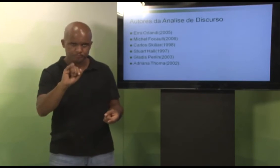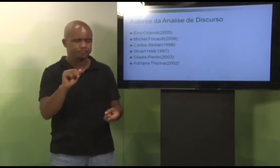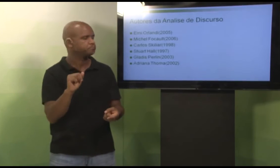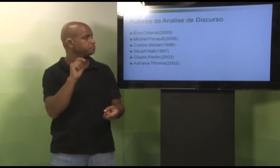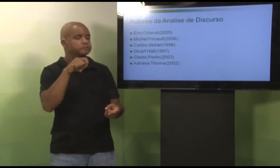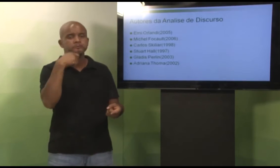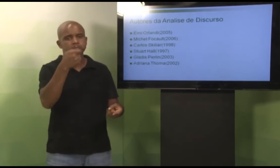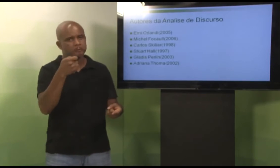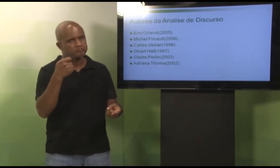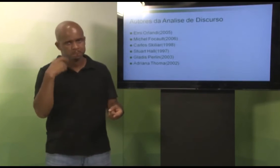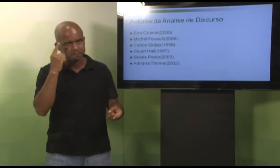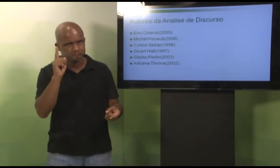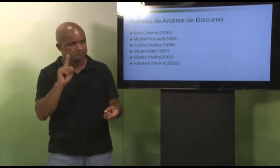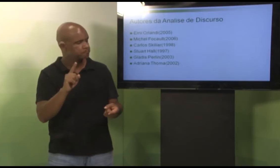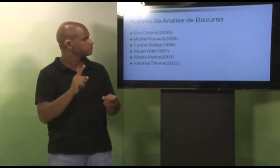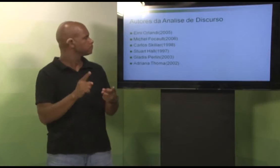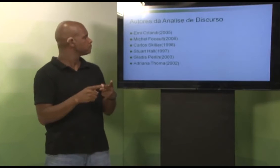M. Orlandi, não sei o sinal.